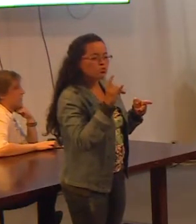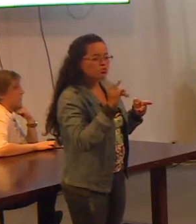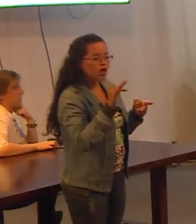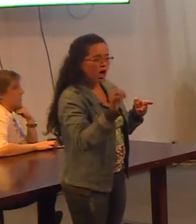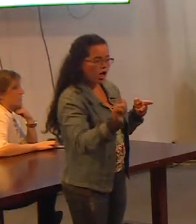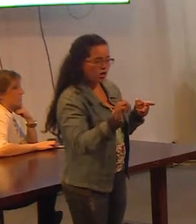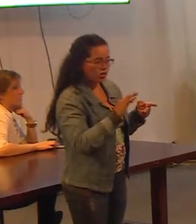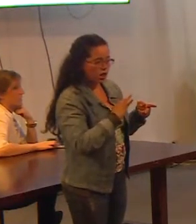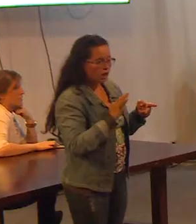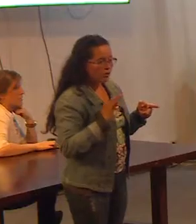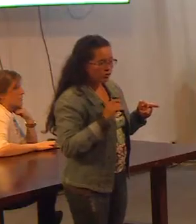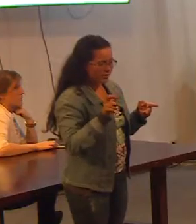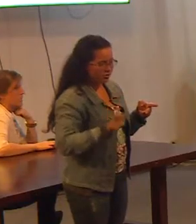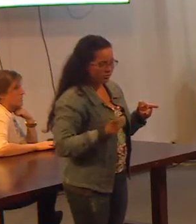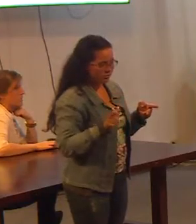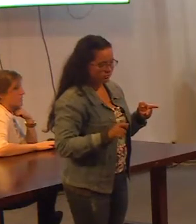opiniones